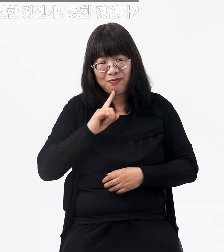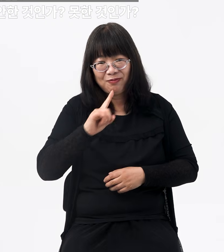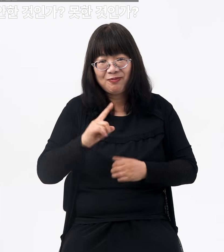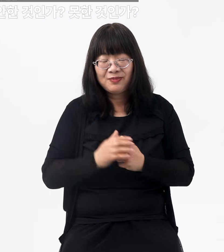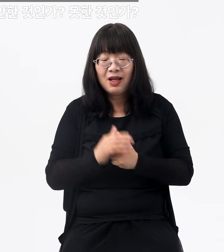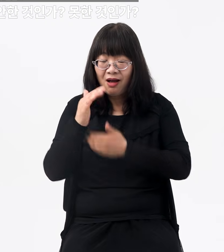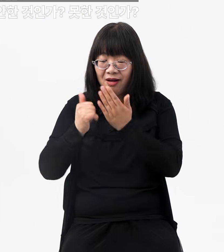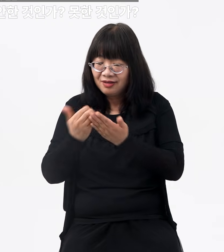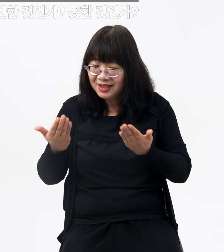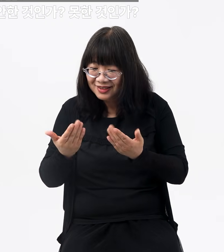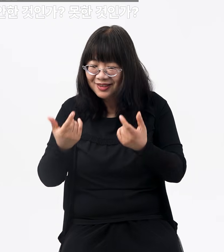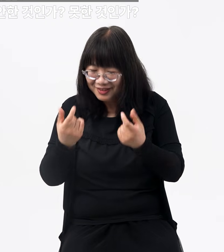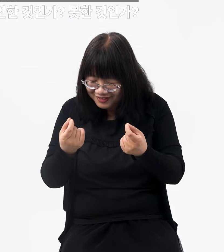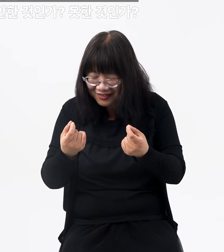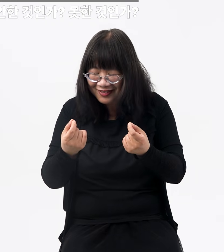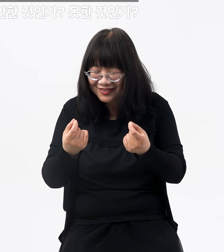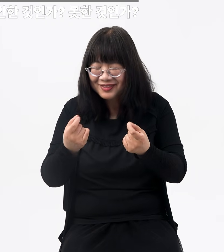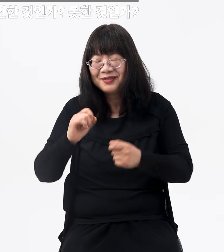일은 그렇게 하는 겁니다.